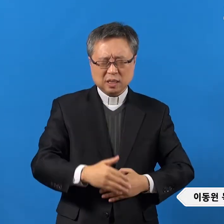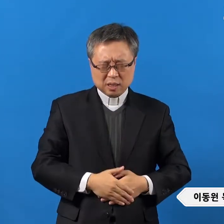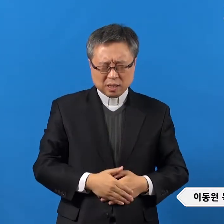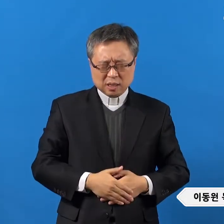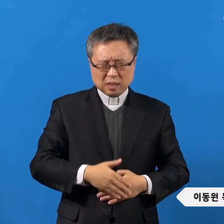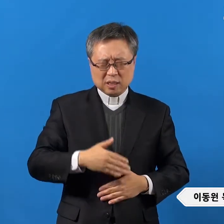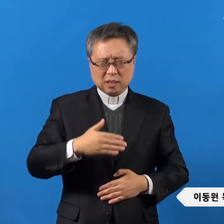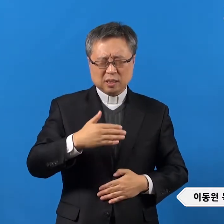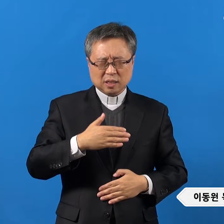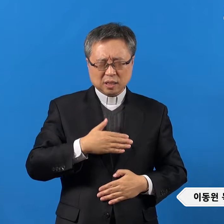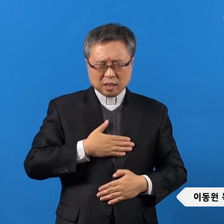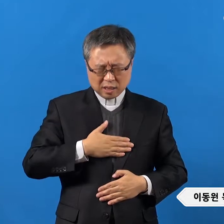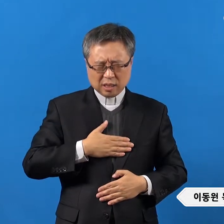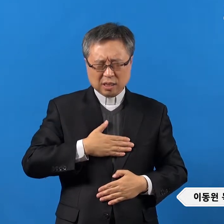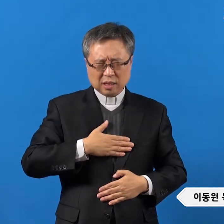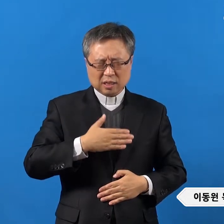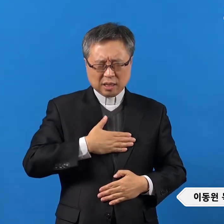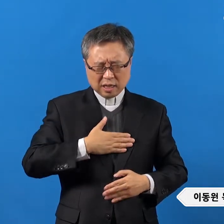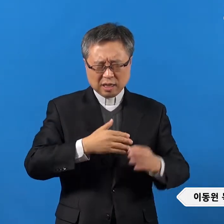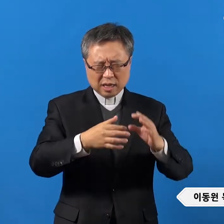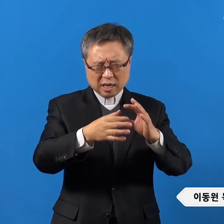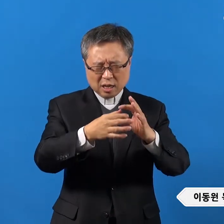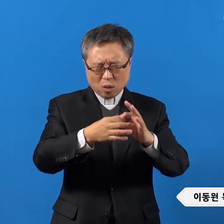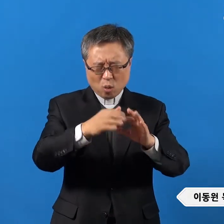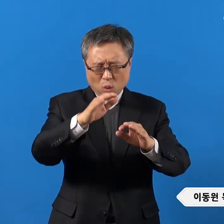내가 나의 오른손으로 너를 붙들어 주마.